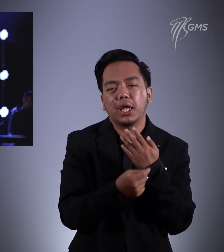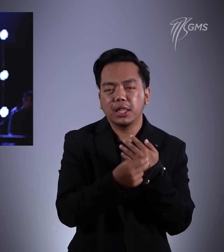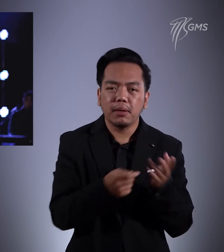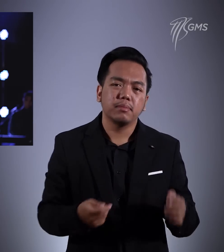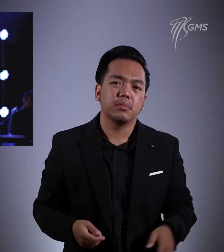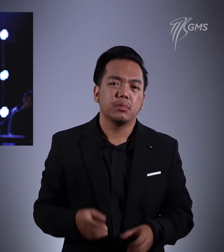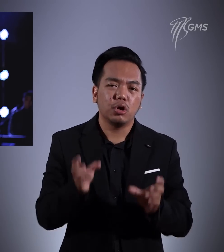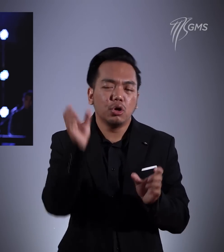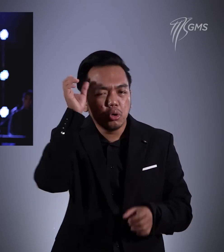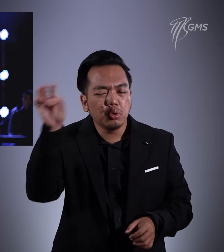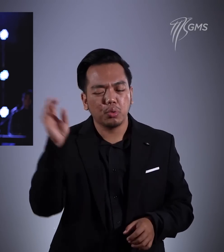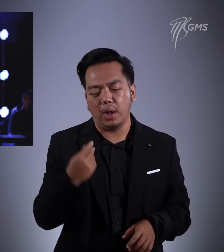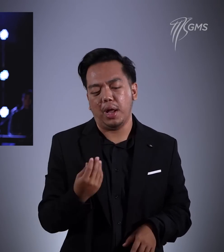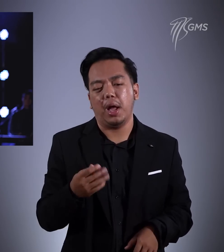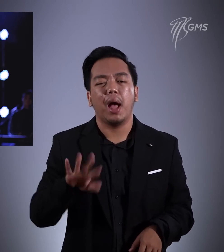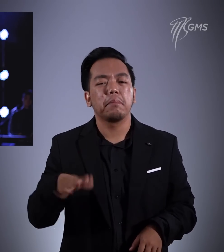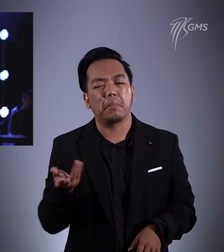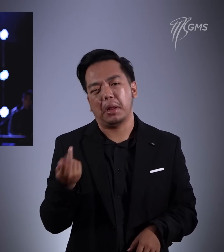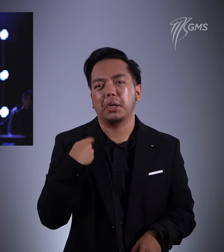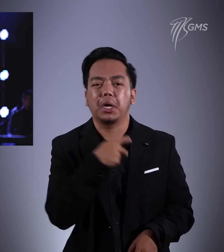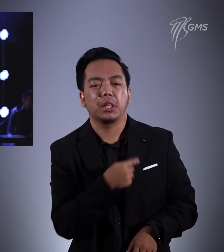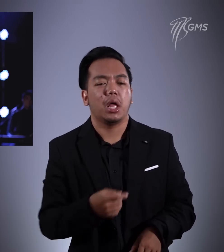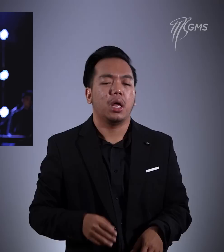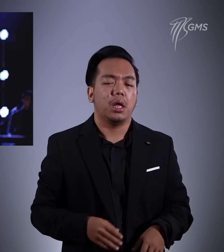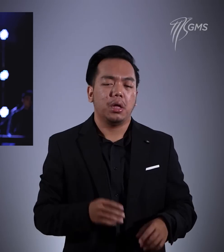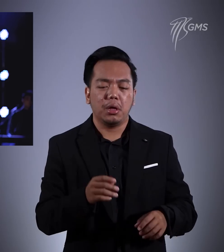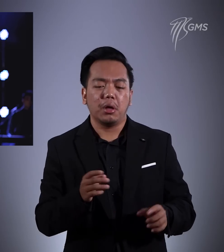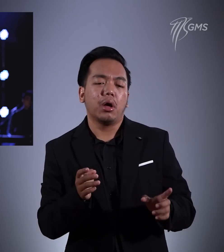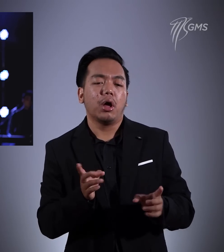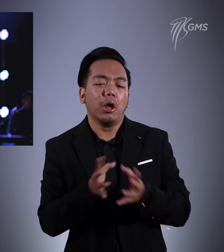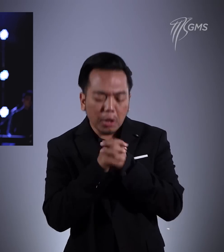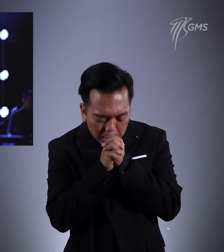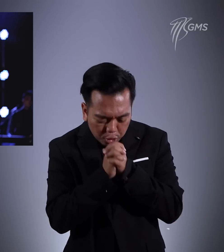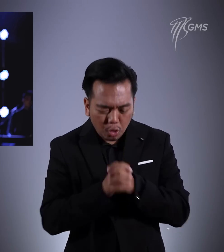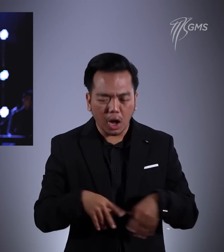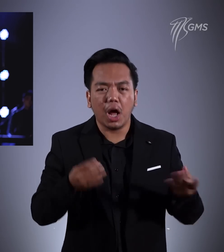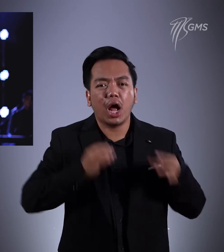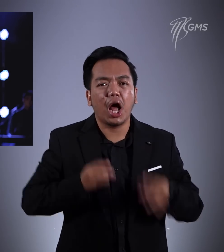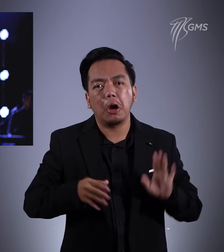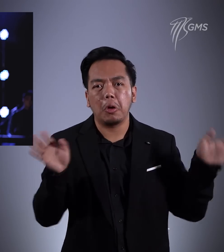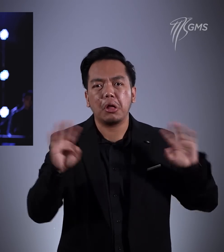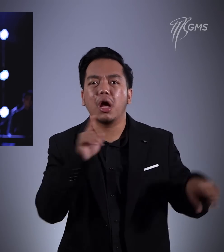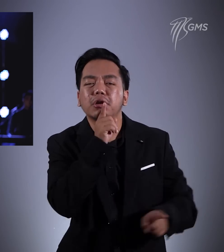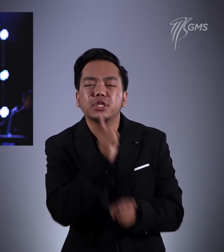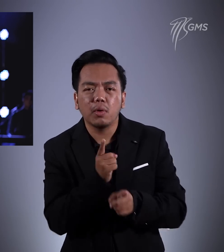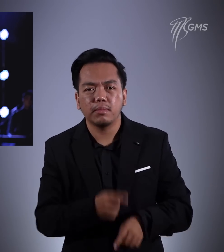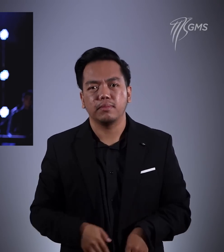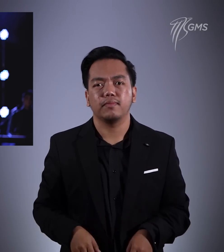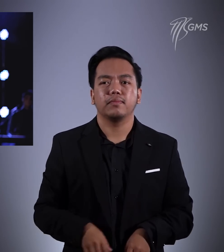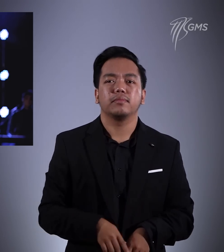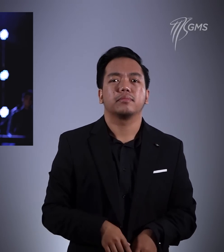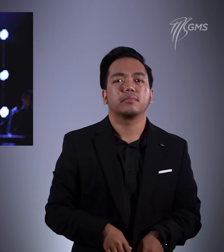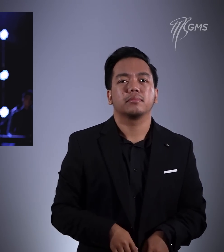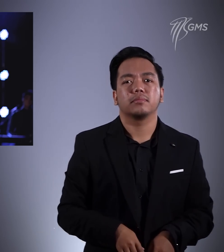Buat apa kita berdoa kalau nggak dijawab seolah-olah? Jikalau tidak ada mujizat, ngapain beriman?